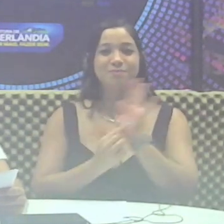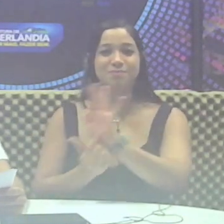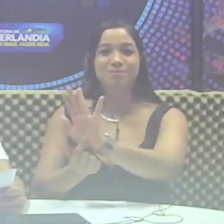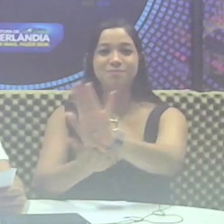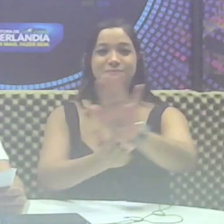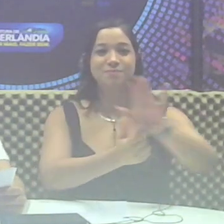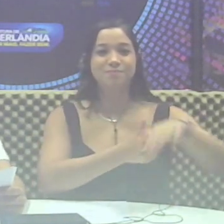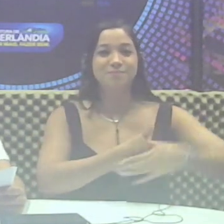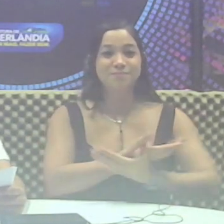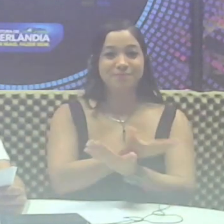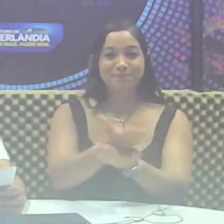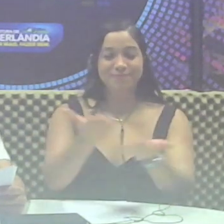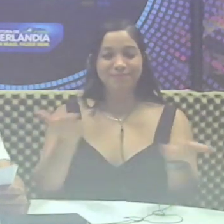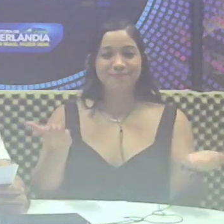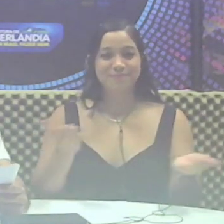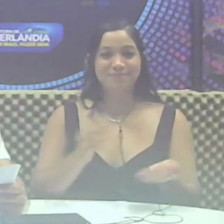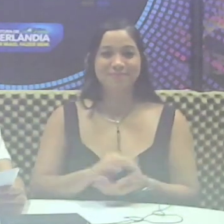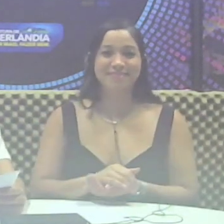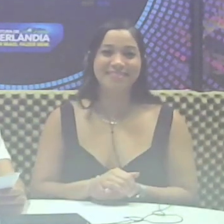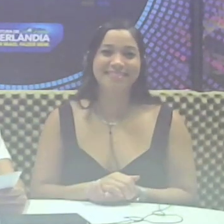Uberlândia no ar pra você.